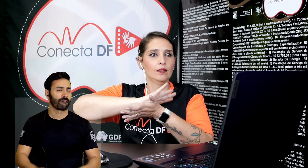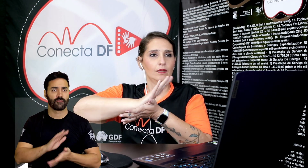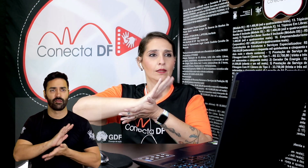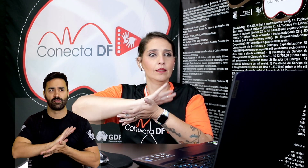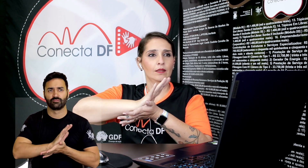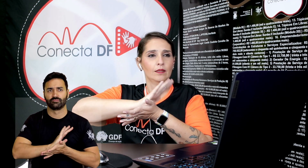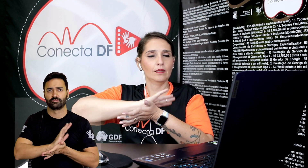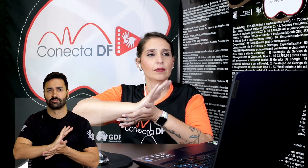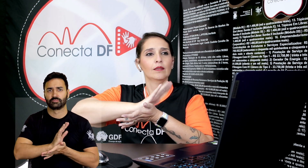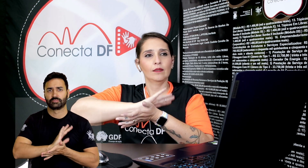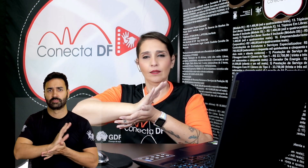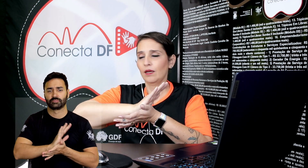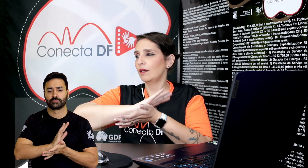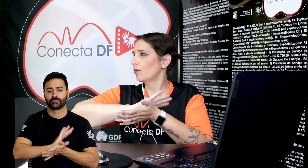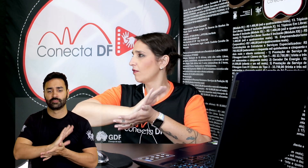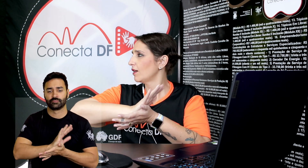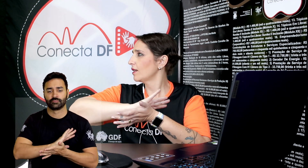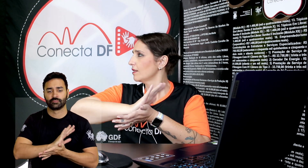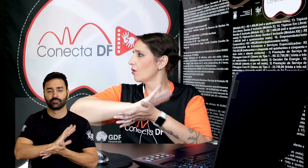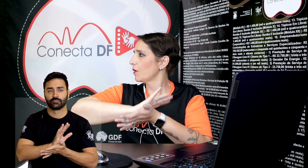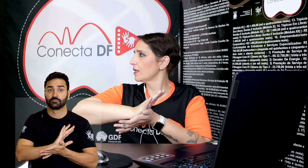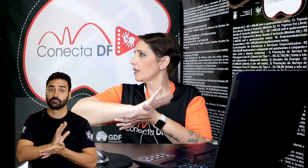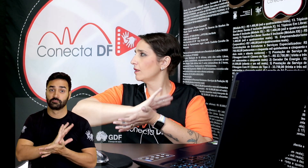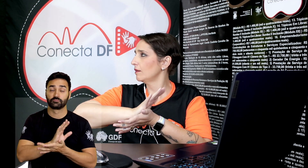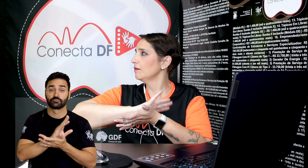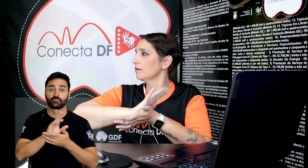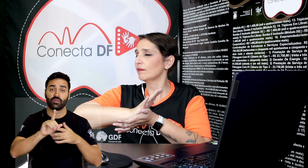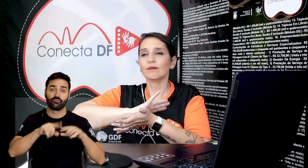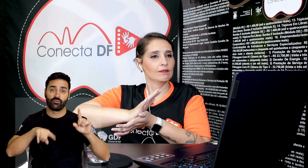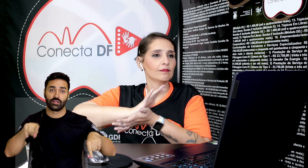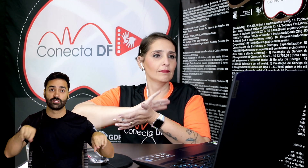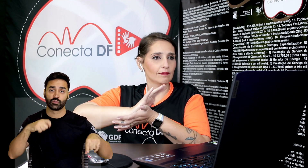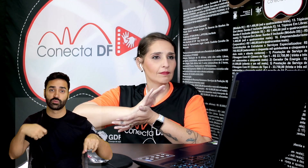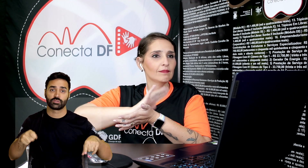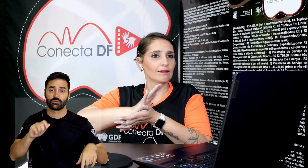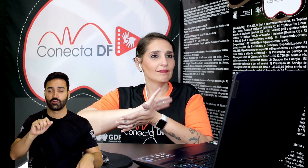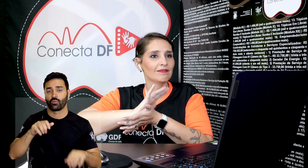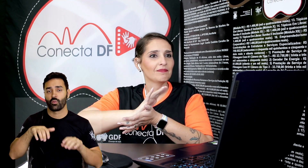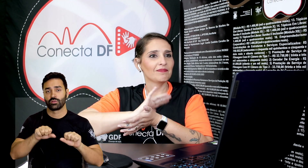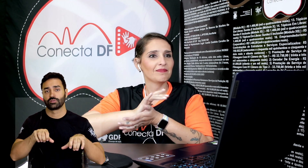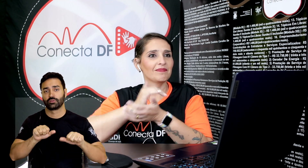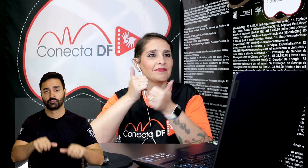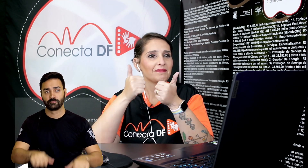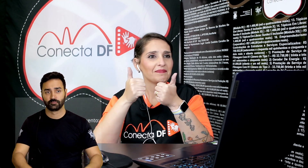Açaí. Aí, uma variação para açaí.